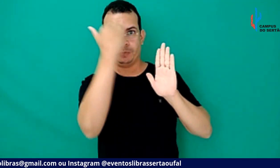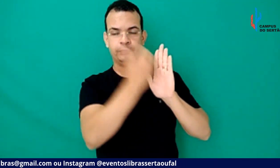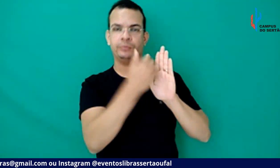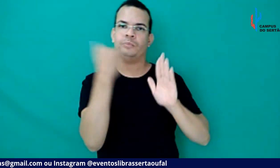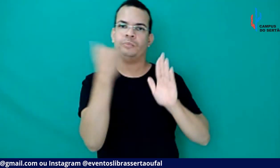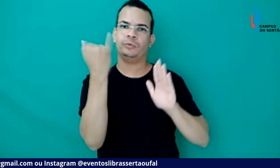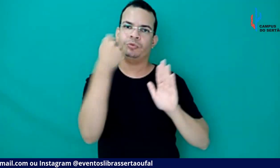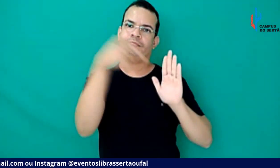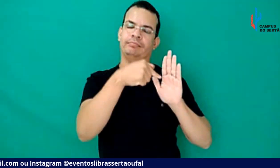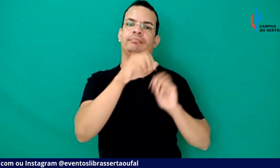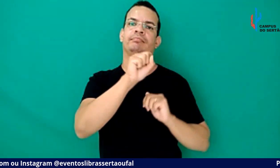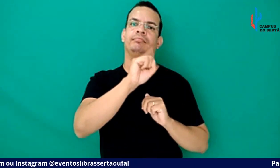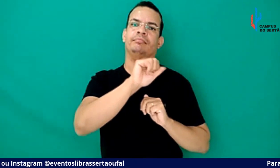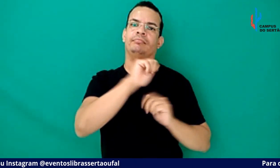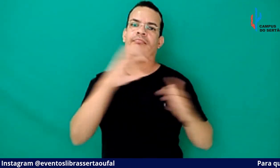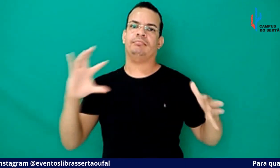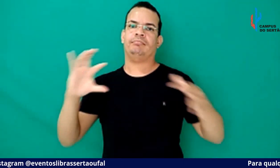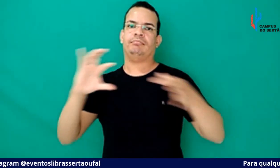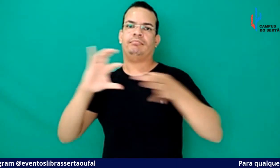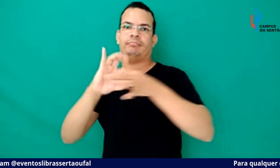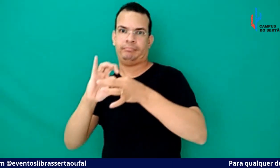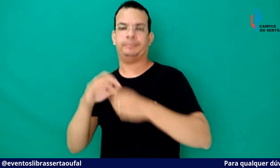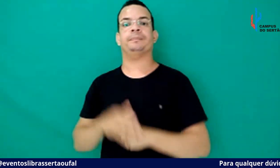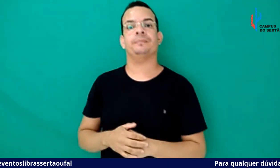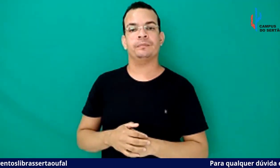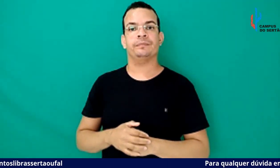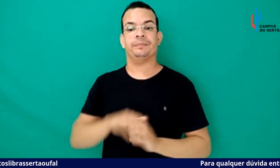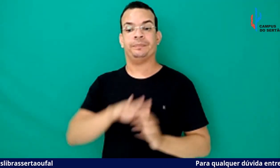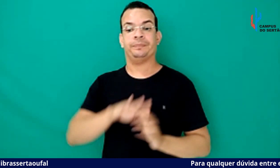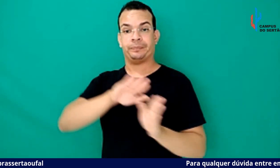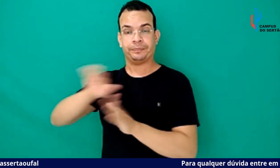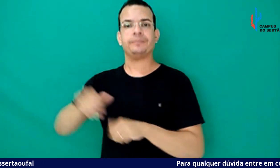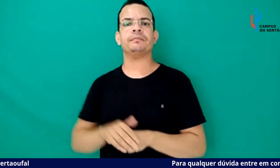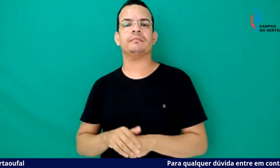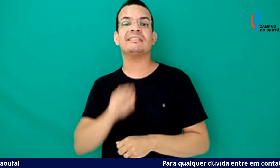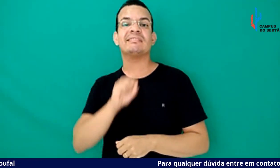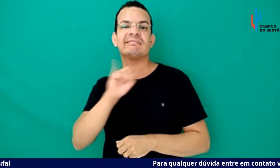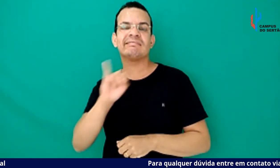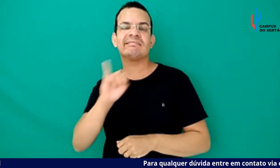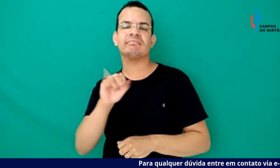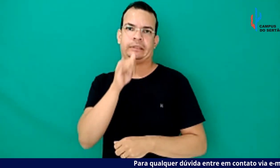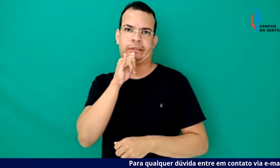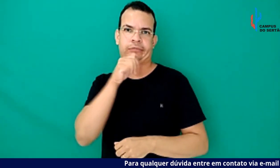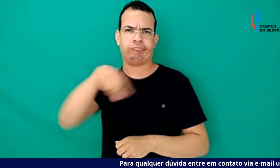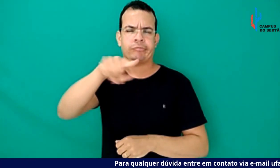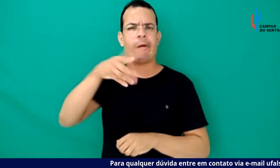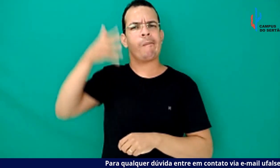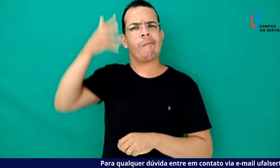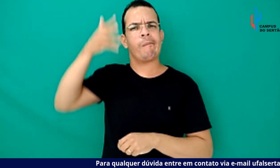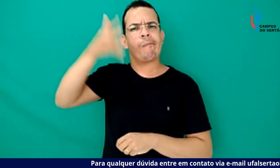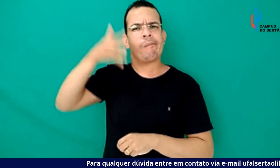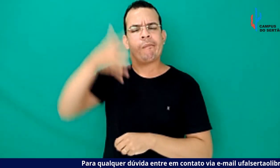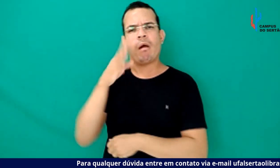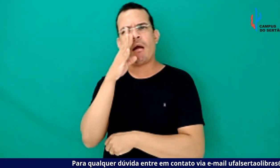necessidade do sistema consolidar as informações do cigarro com o link de frequência.